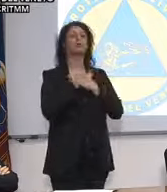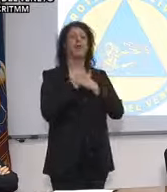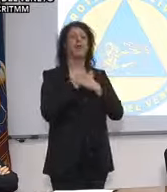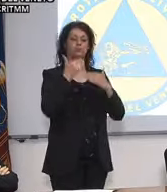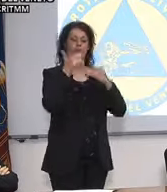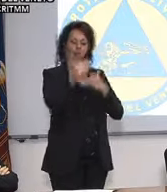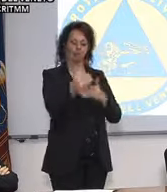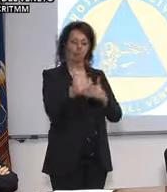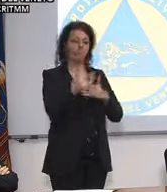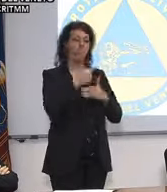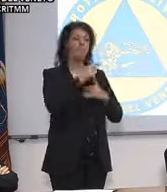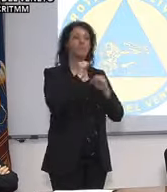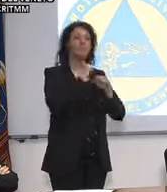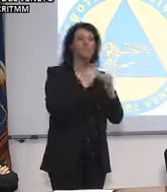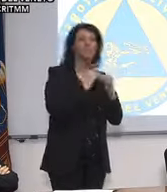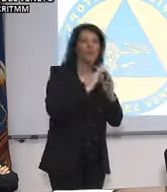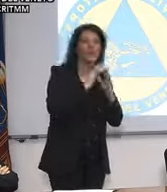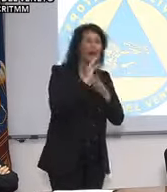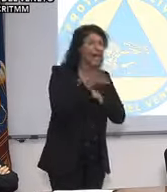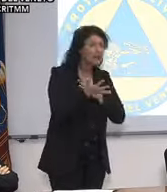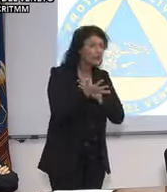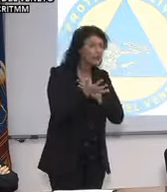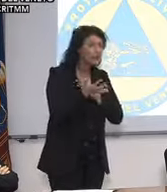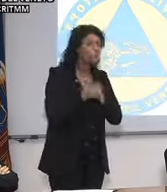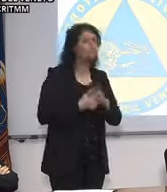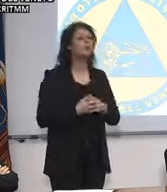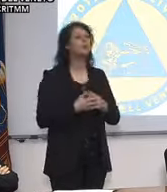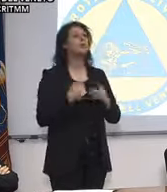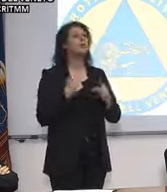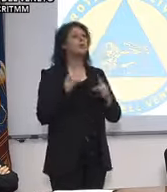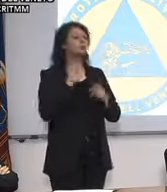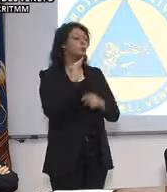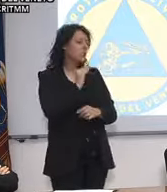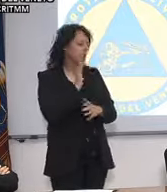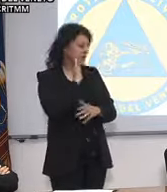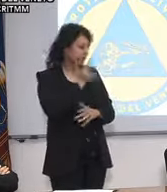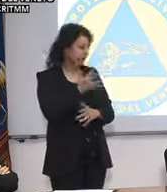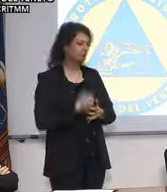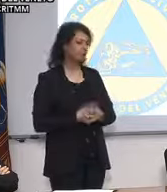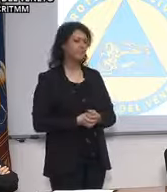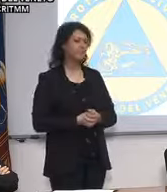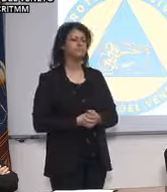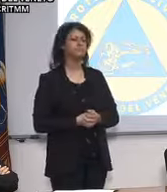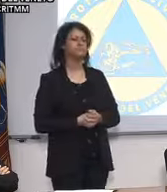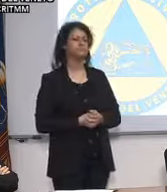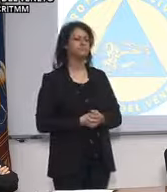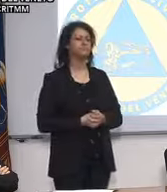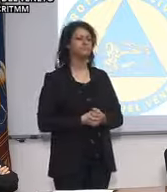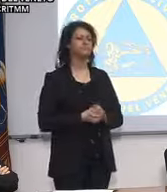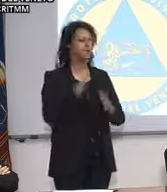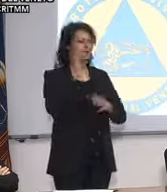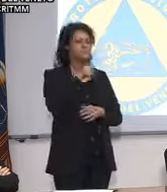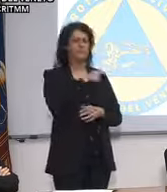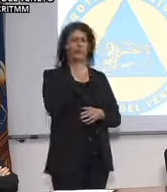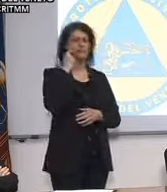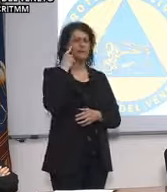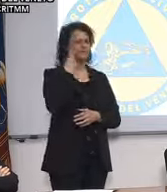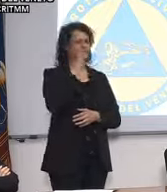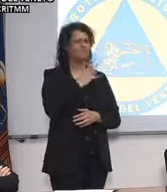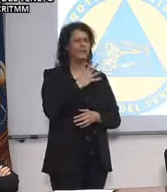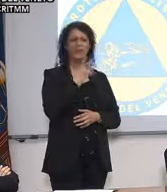potrebbe fare? E l'altra domanda è questa. Mi sembra di avvertire un senso da parte sua di non solo delusione rispetto a ieri